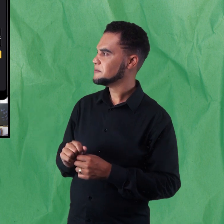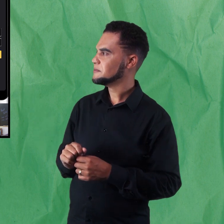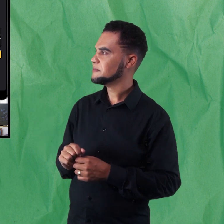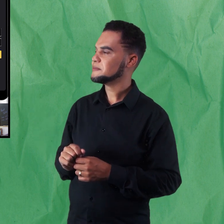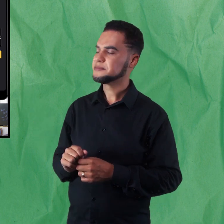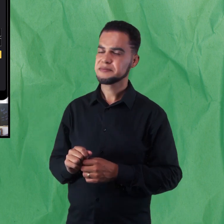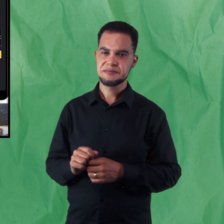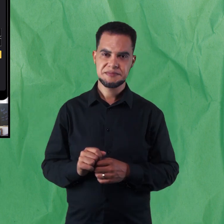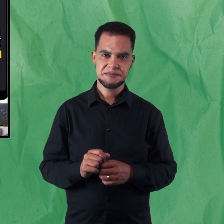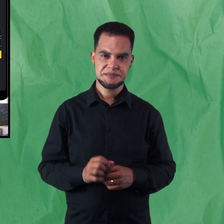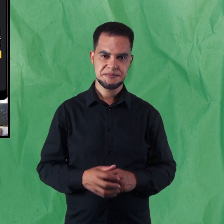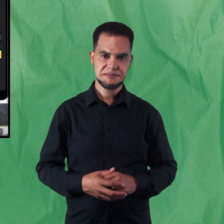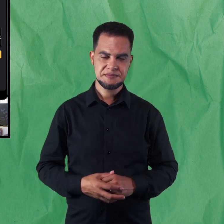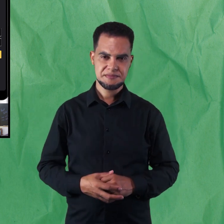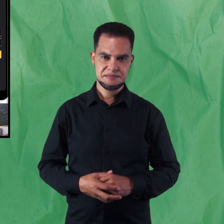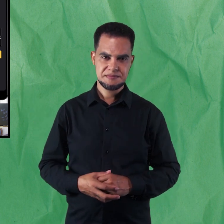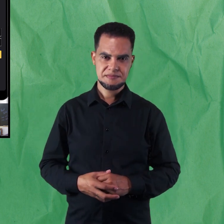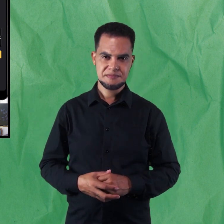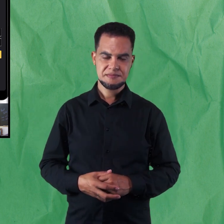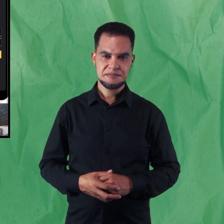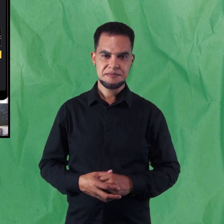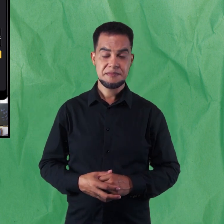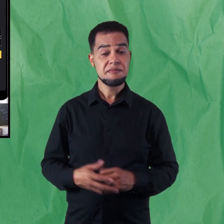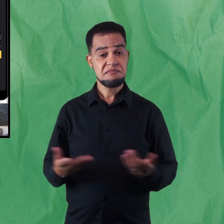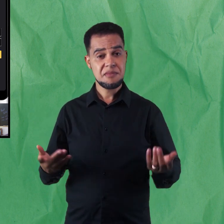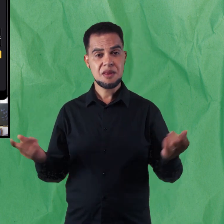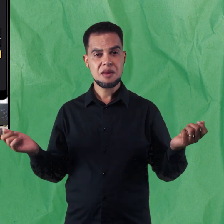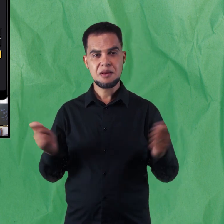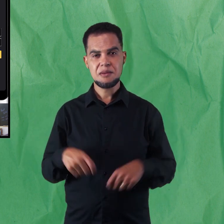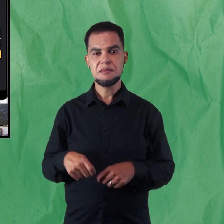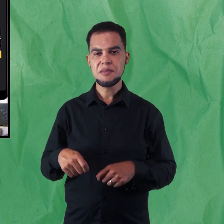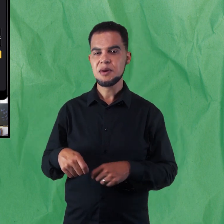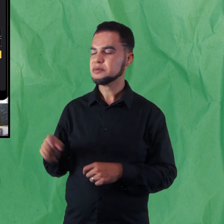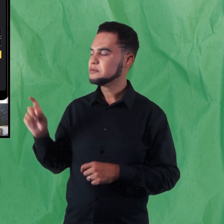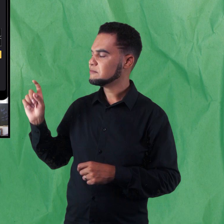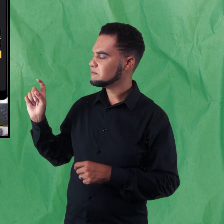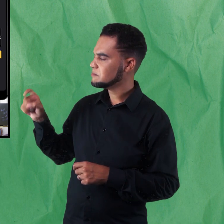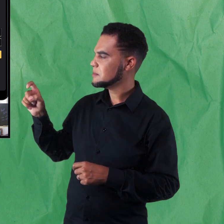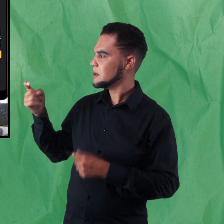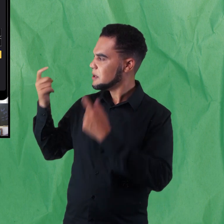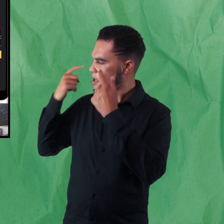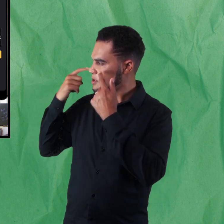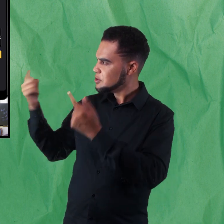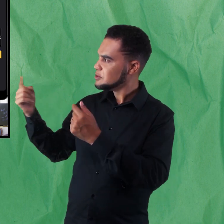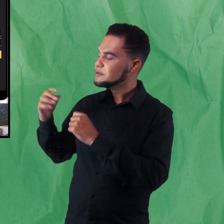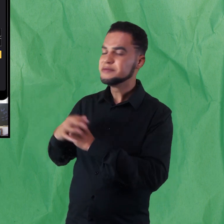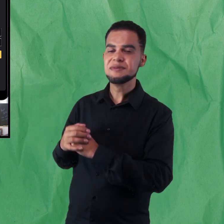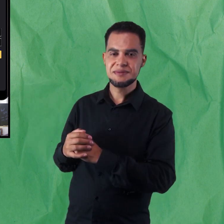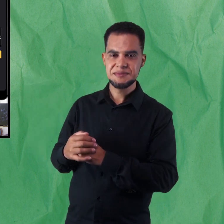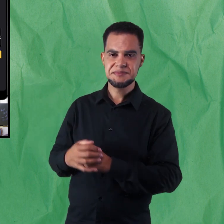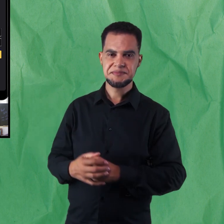com essa response, tá? A gente pode até dar um console aqui para a gente poder ver